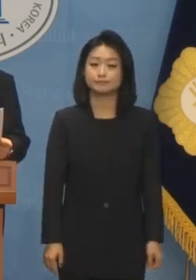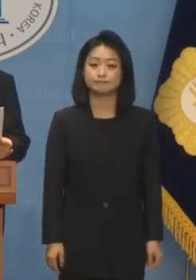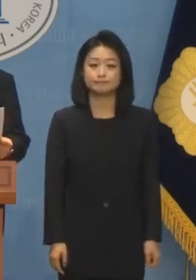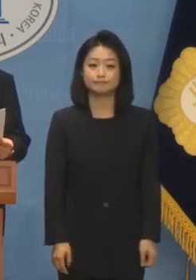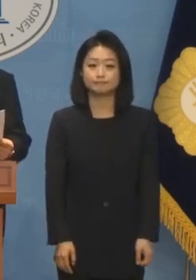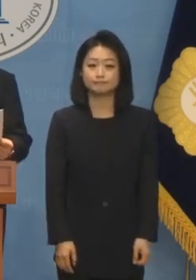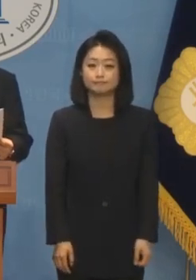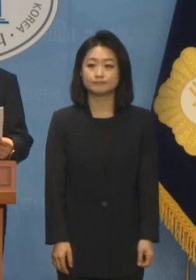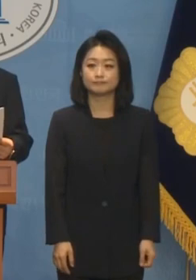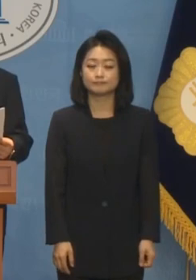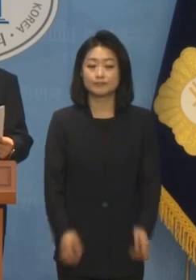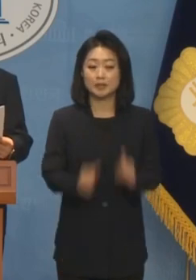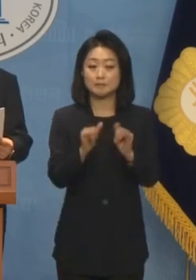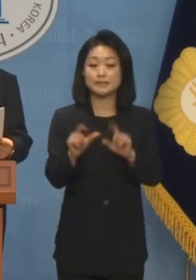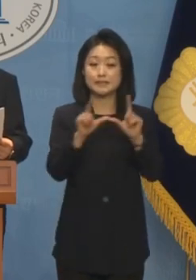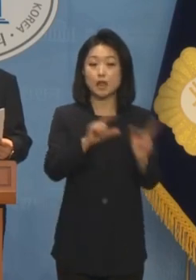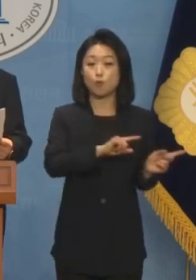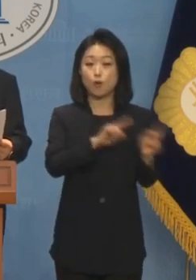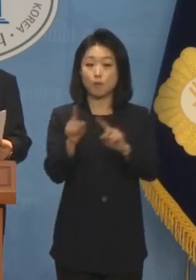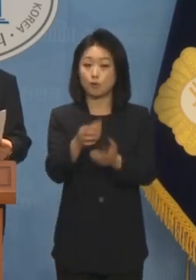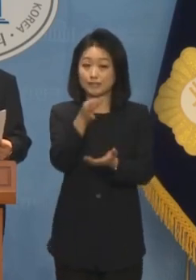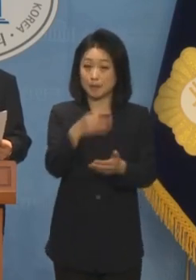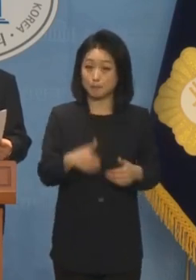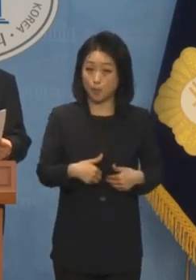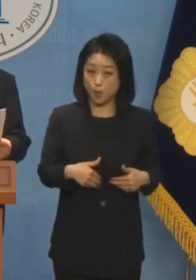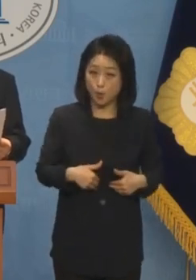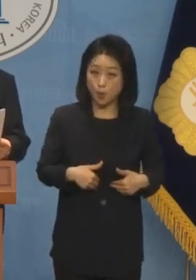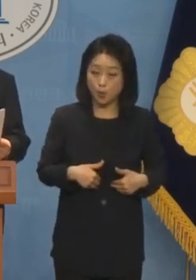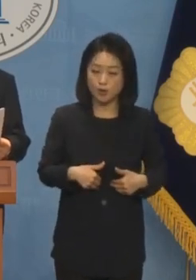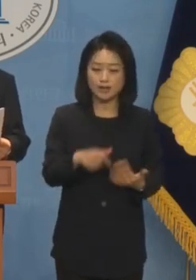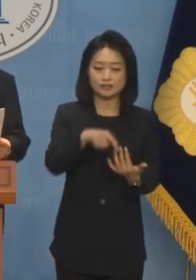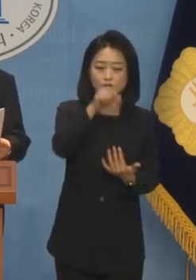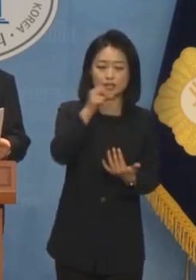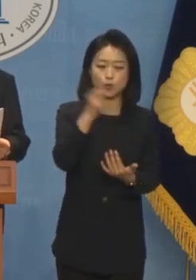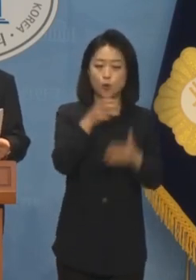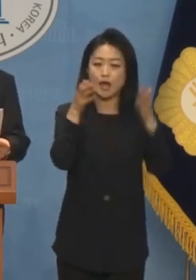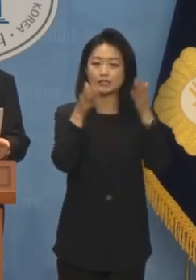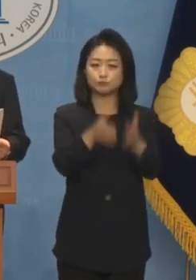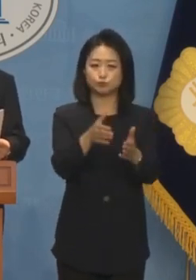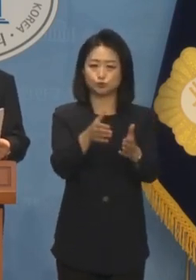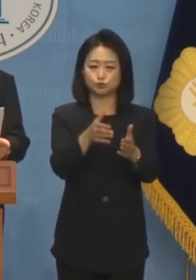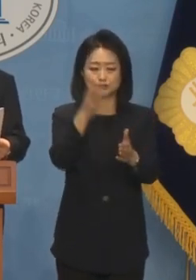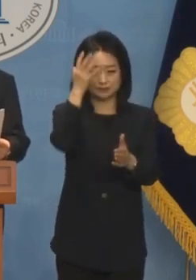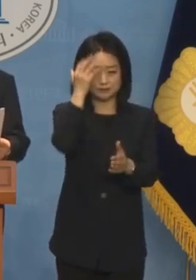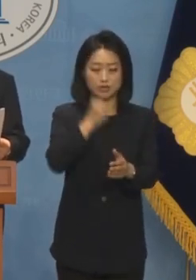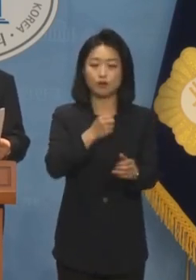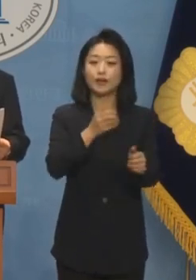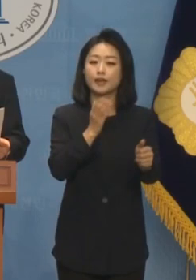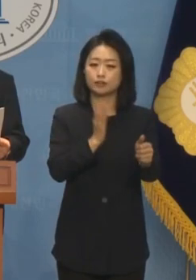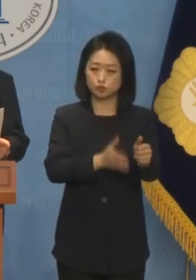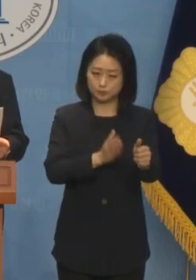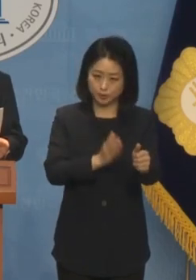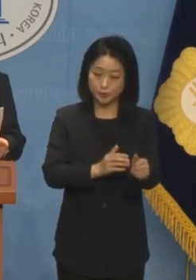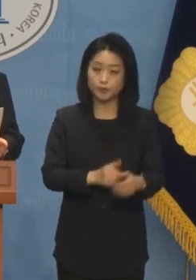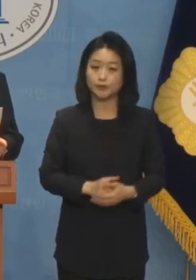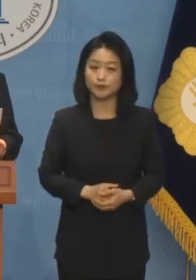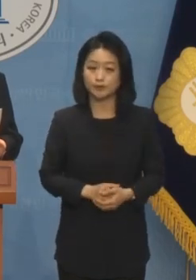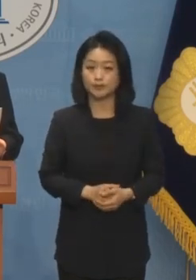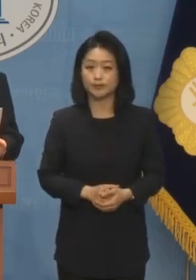합니다. 민생 회복 자금이 필요하다면 선택과 집중의 원칙을 우선하는 것이